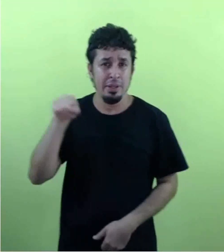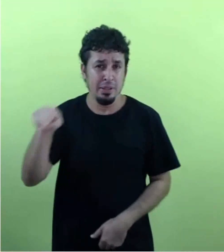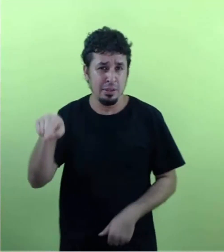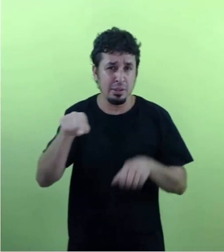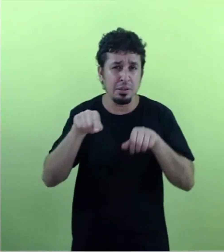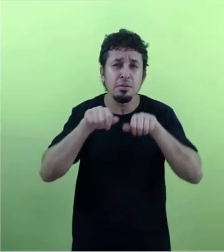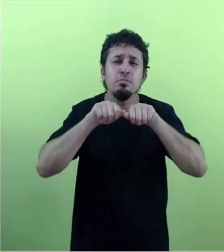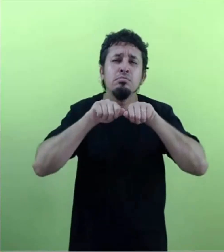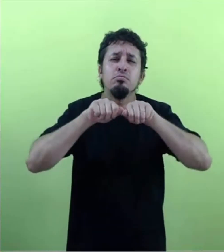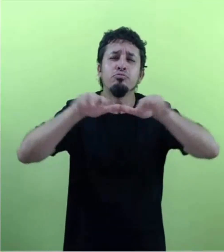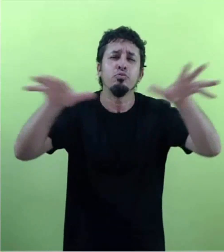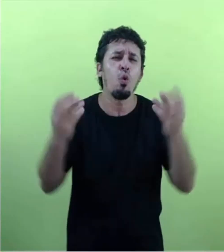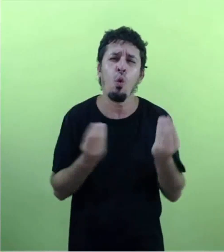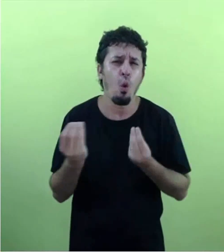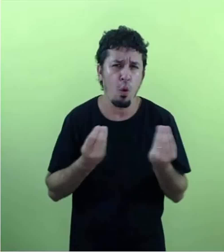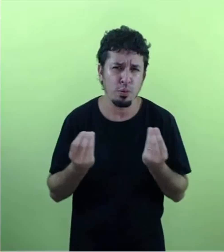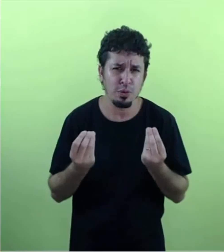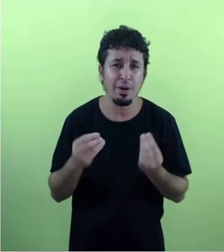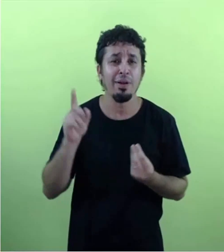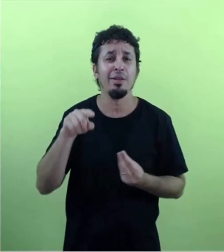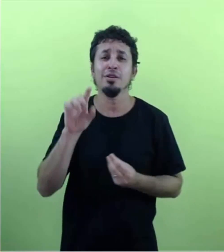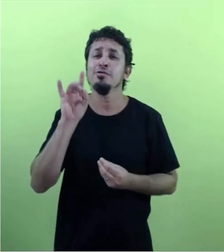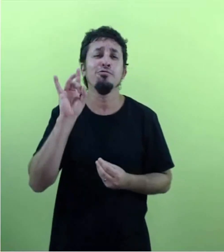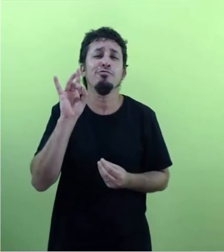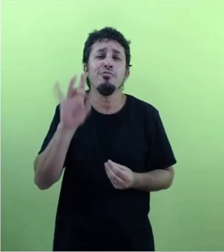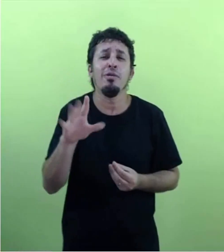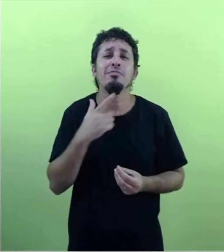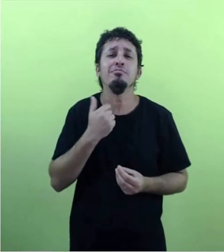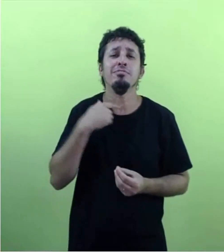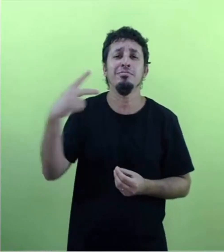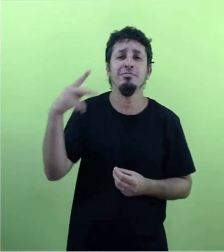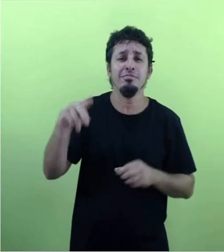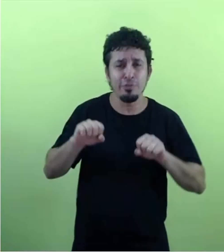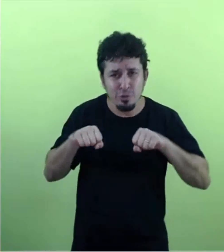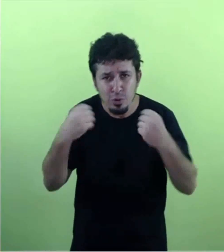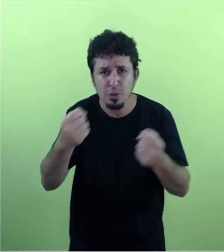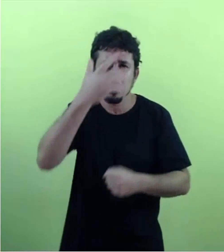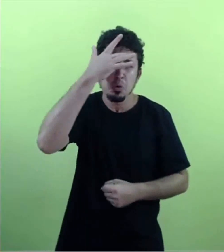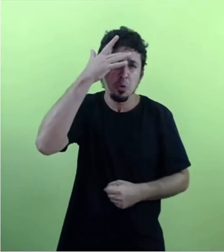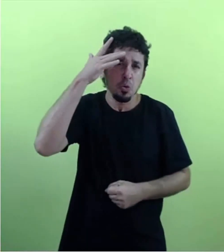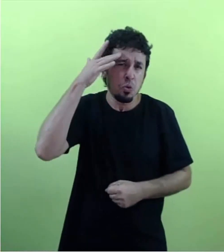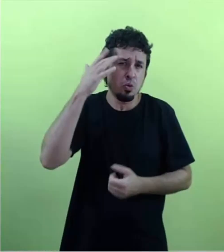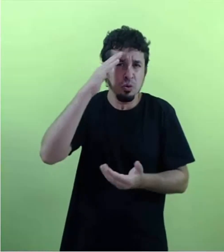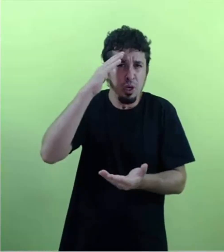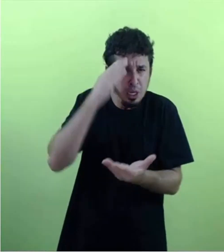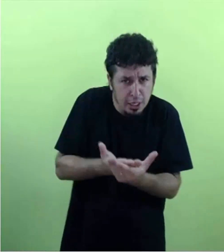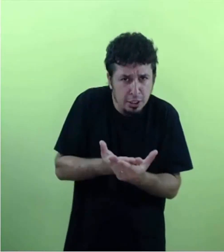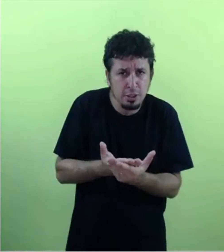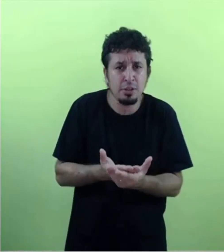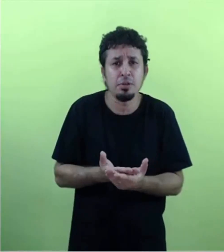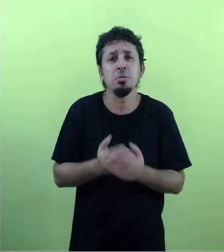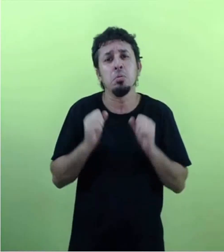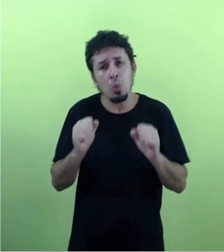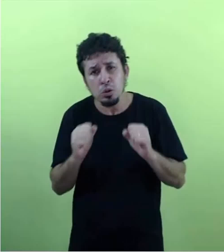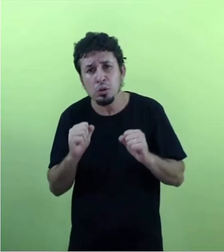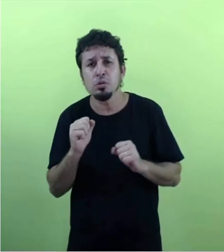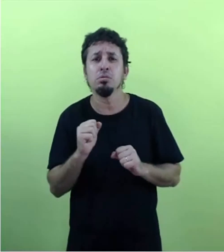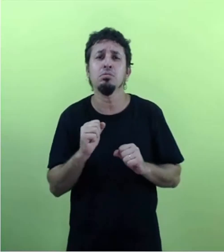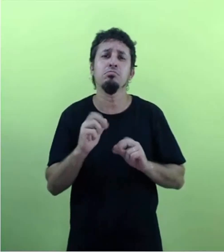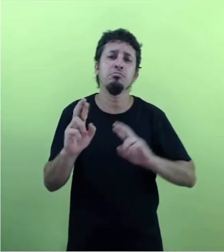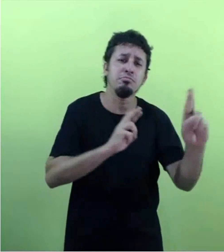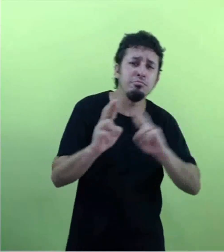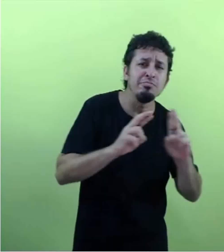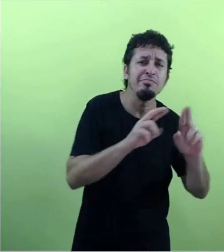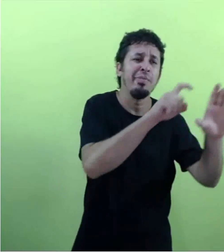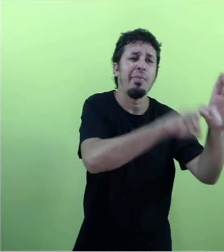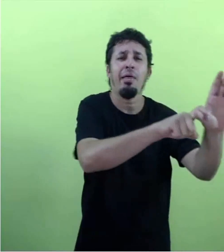e disseminada. Essa disseminação só se dará por parte da boa vontade e empenho dos que nela